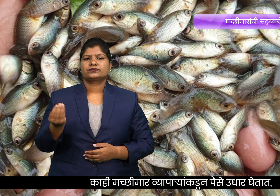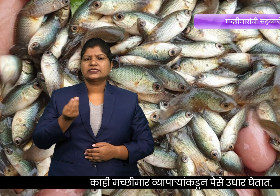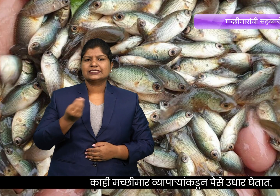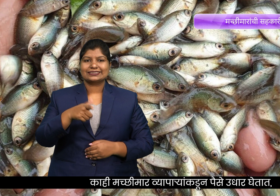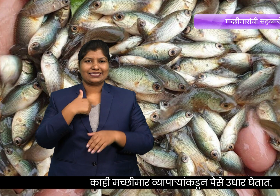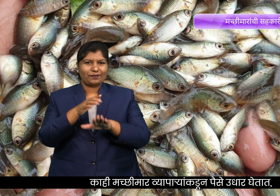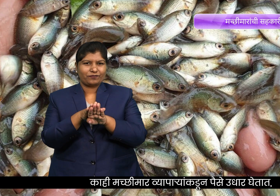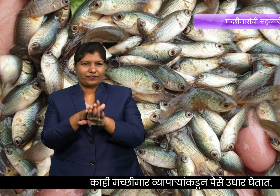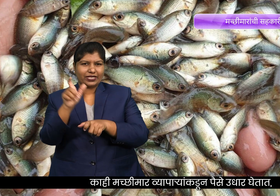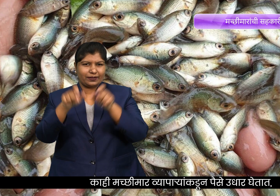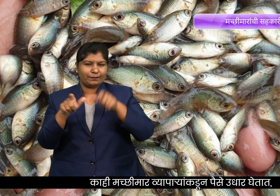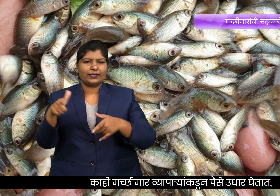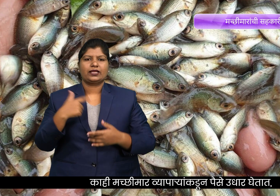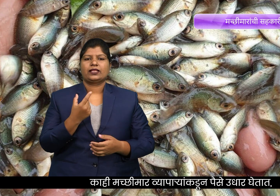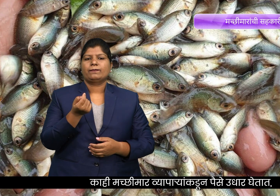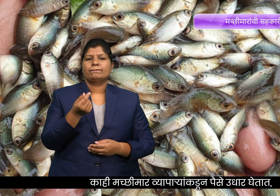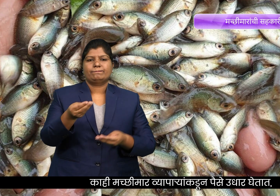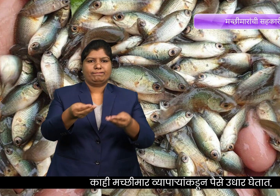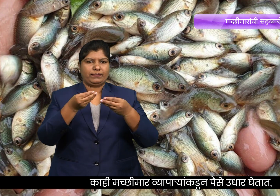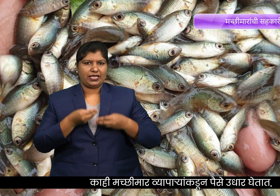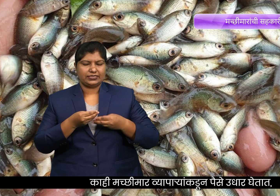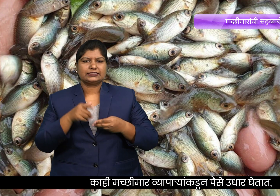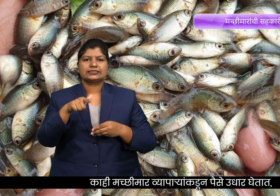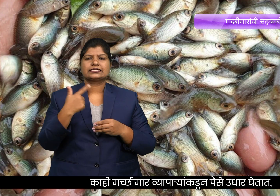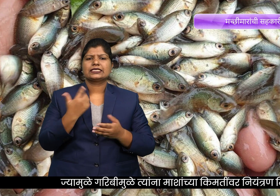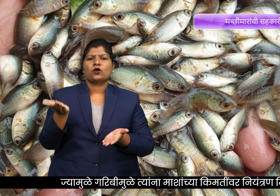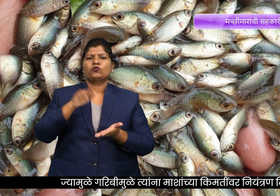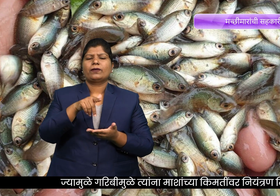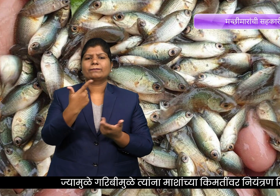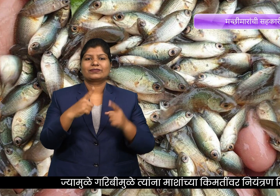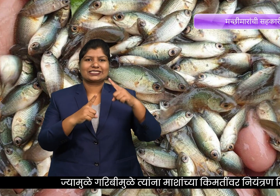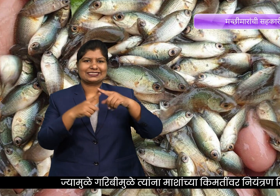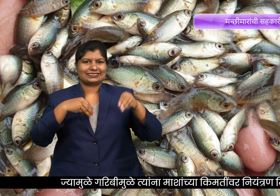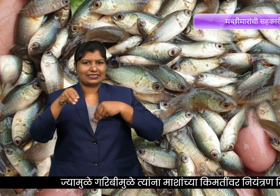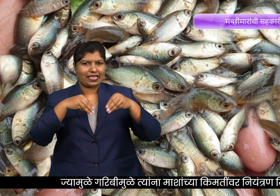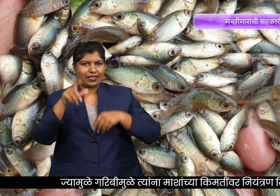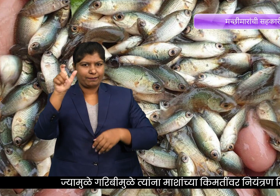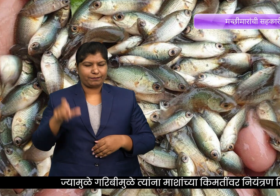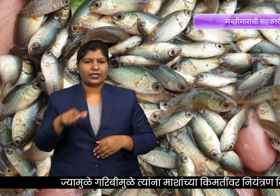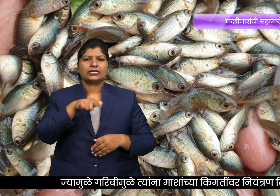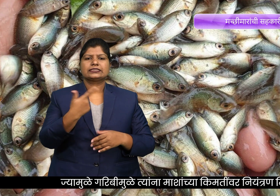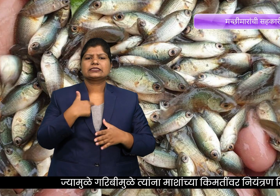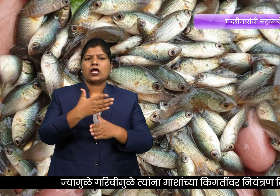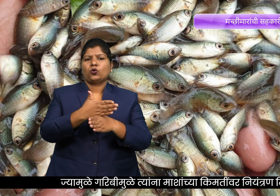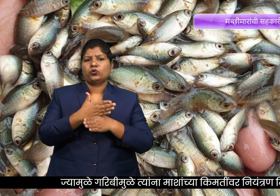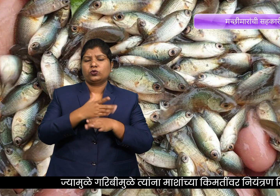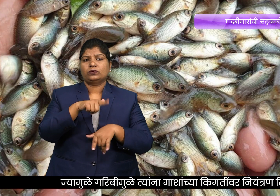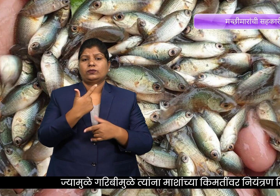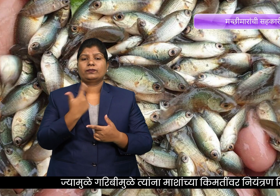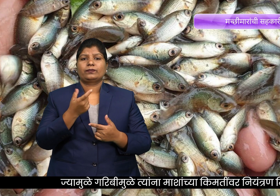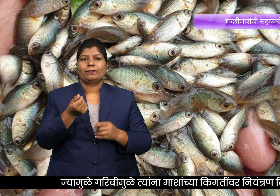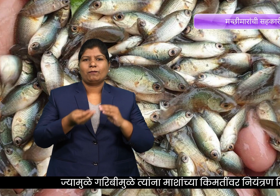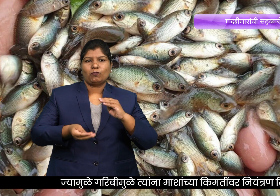काही मच्छीमार व्यापाऱ्यांकडून पैसे उधार घेतात, ज्यामुळे गरिबीमुळे त्यांना माशांच्या किमतीवर नियंत्रण